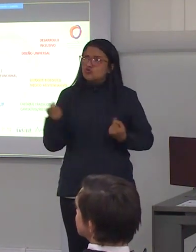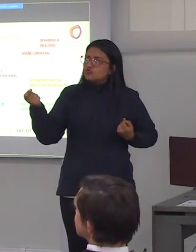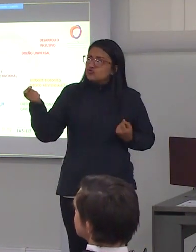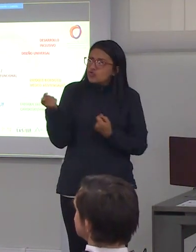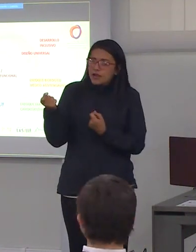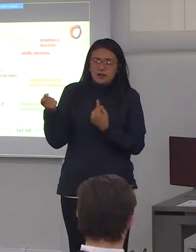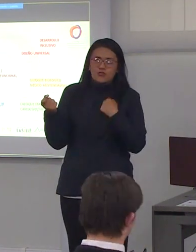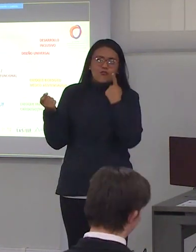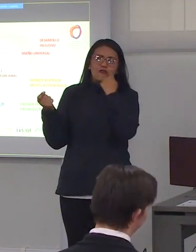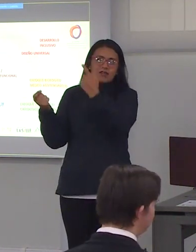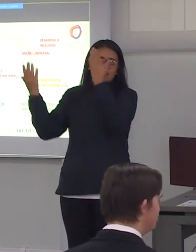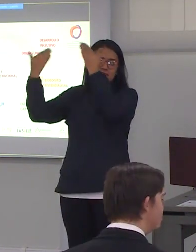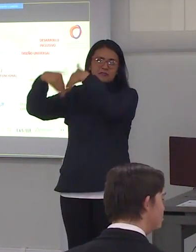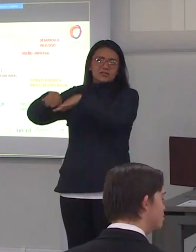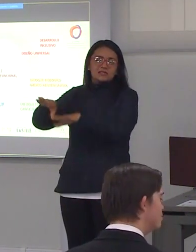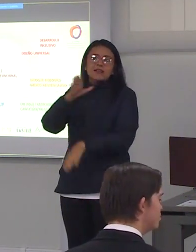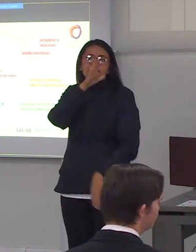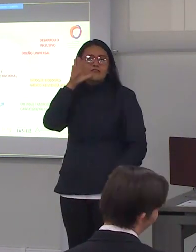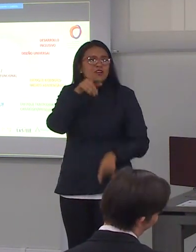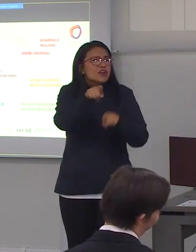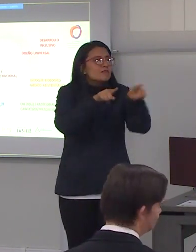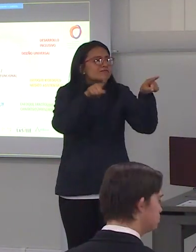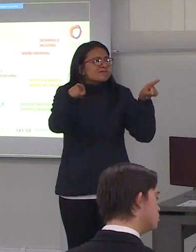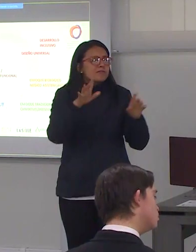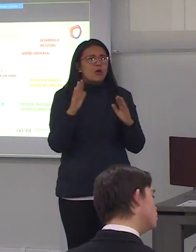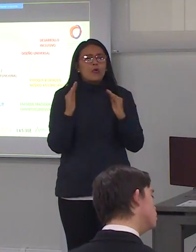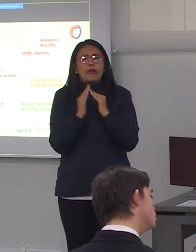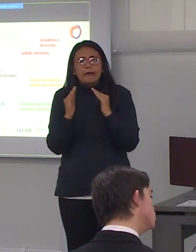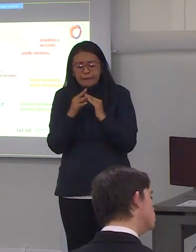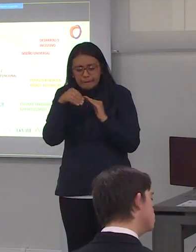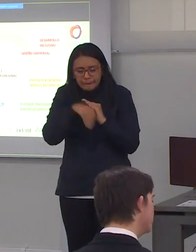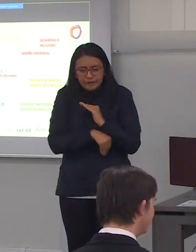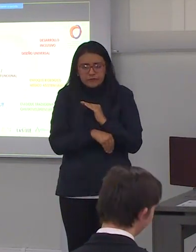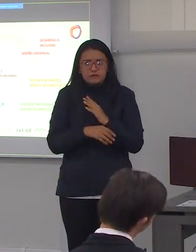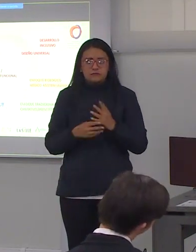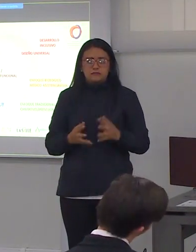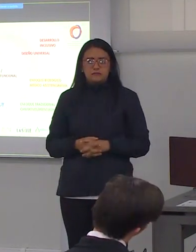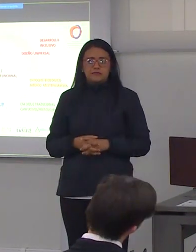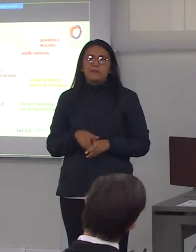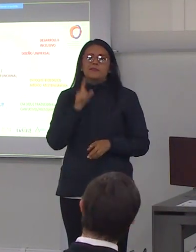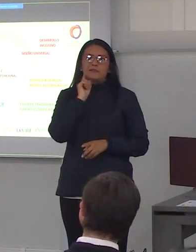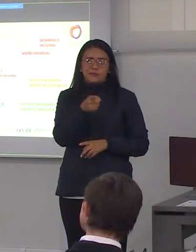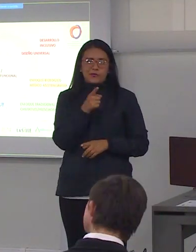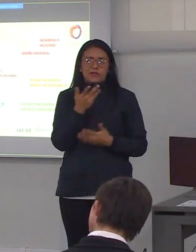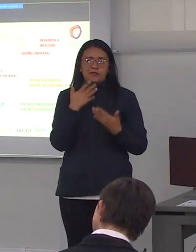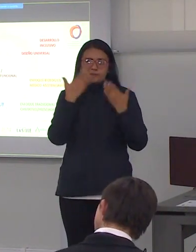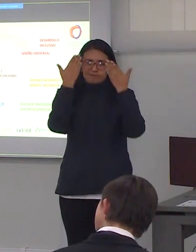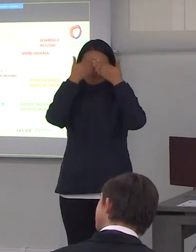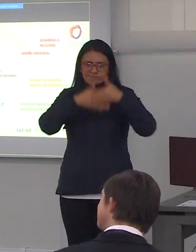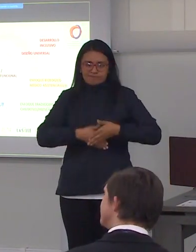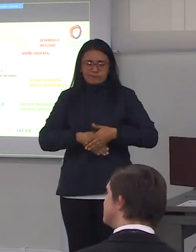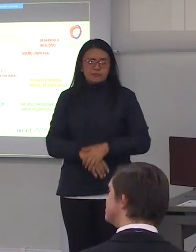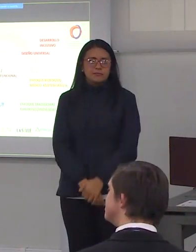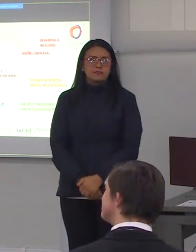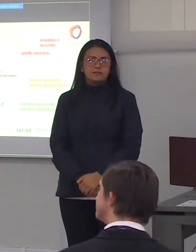lo que pasa es que no las vemos porque están escondidos en las fincas o en las casas entonces por eso somos tan invisibles